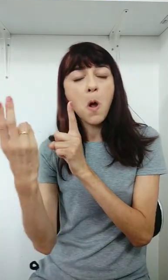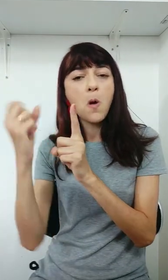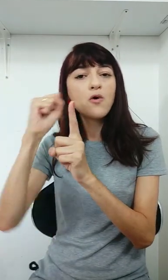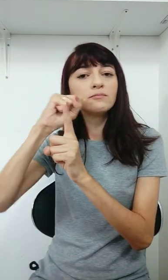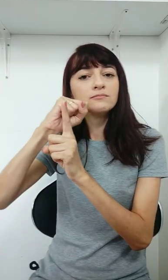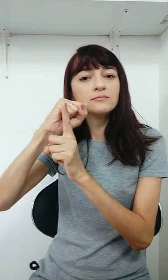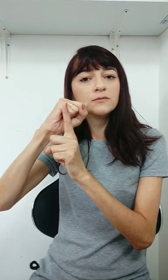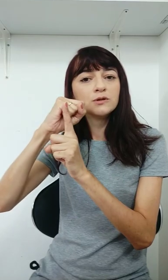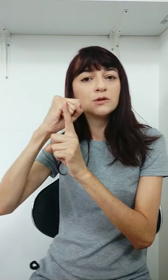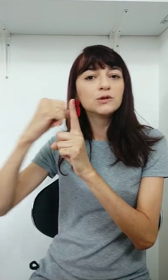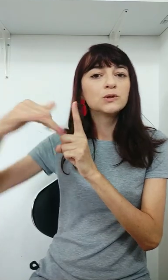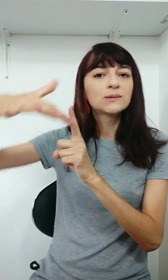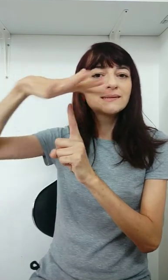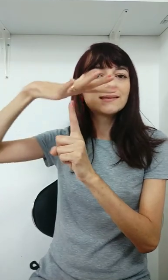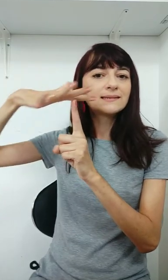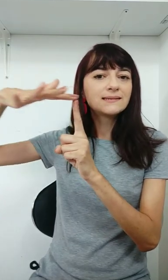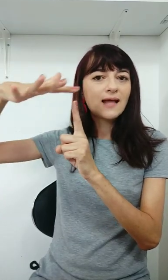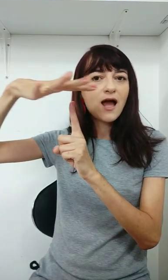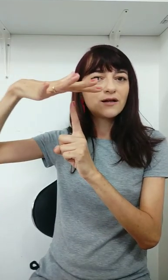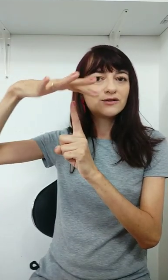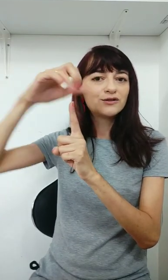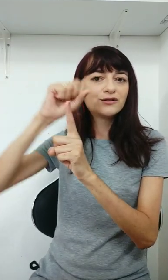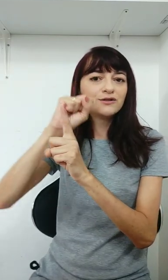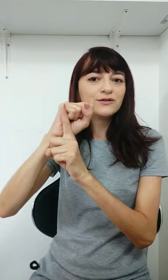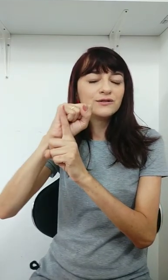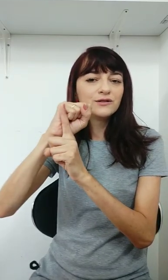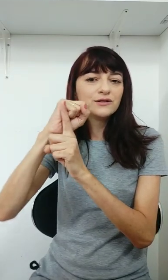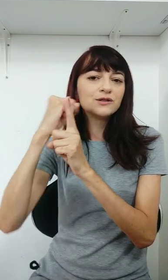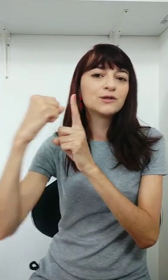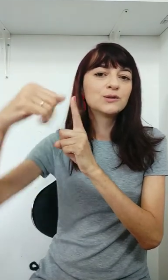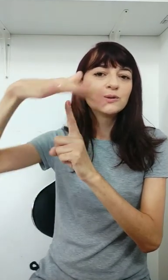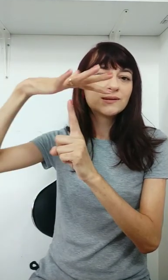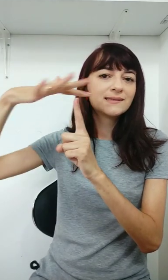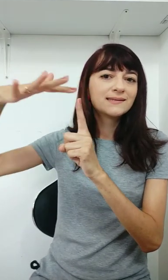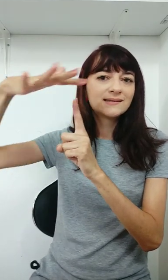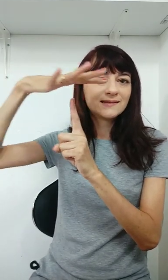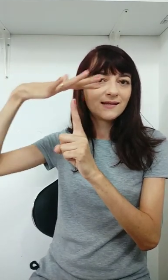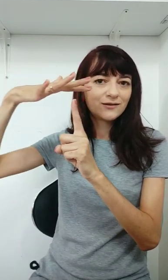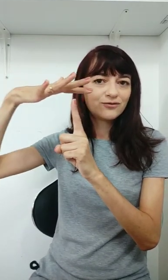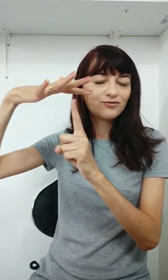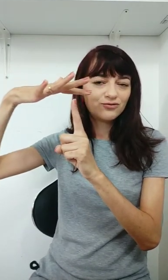Esse é o sinal de social, sociedade, pode ser dessas duas formas, tá bom?